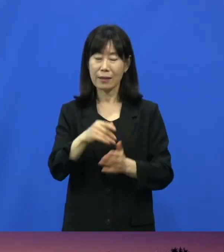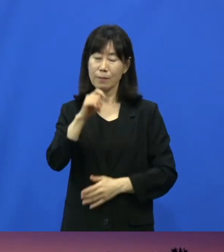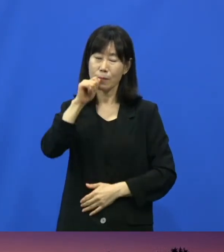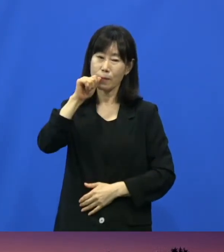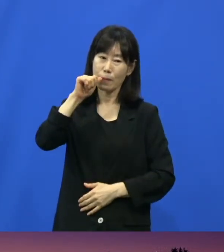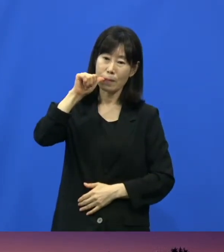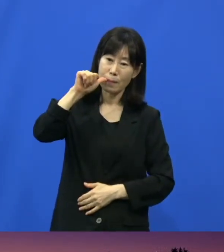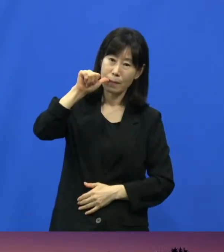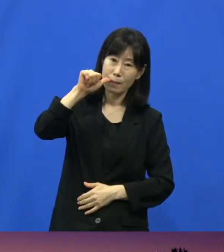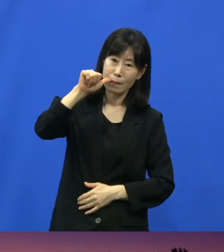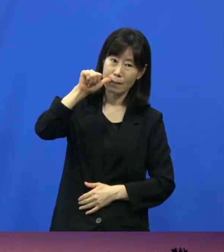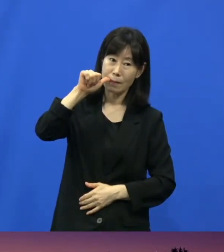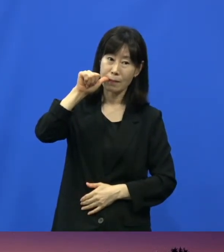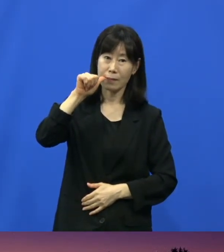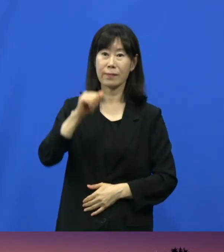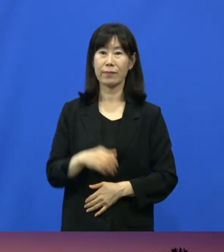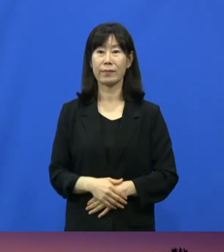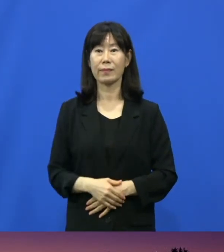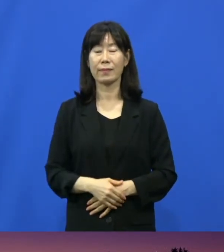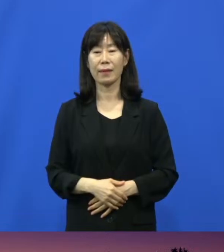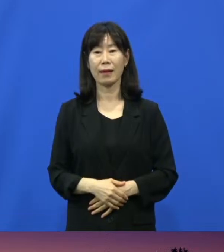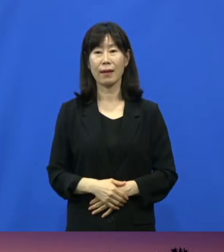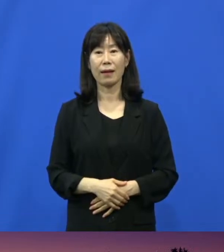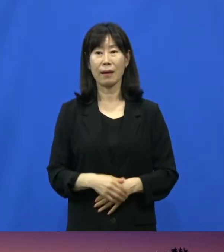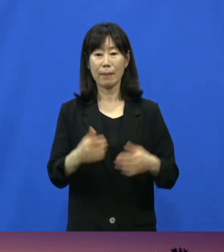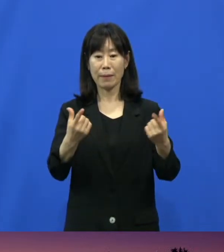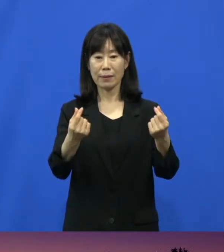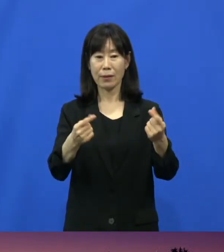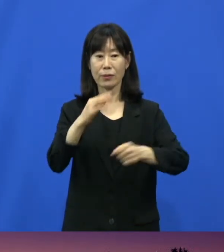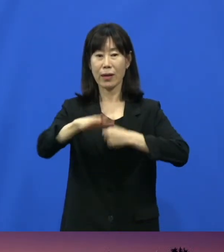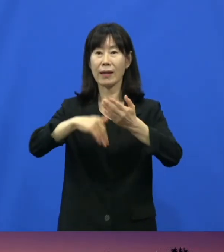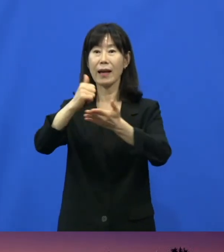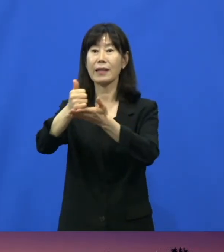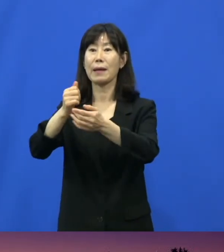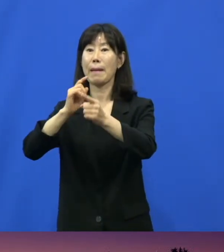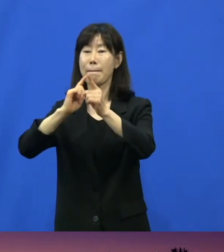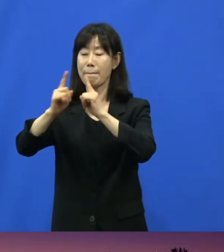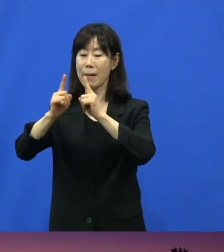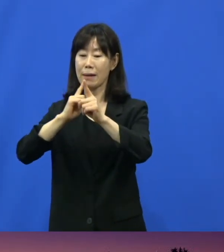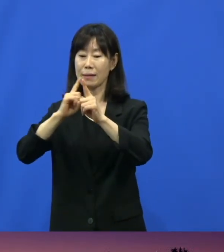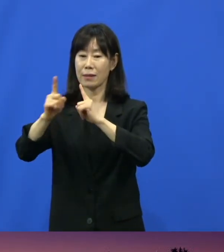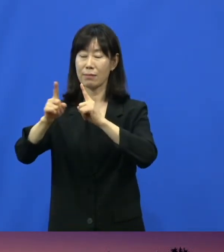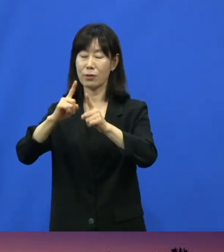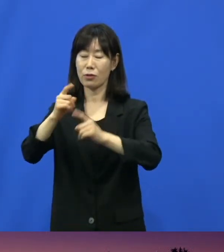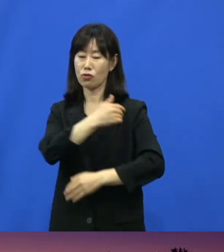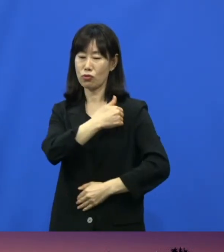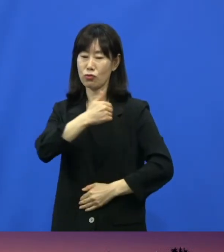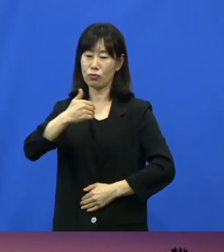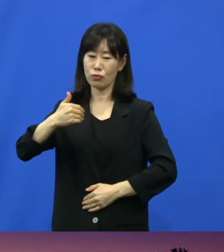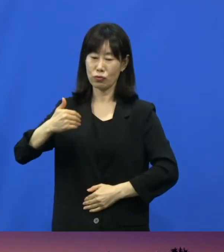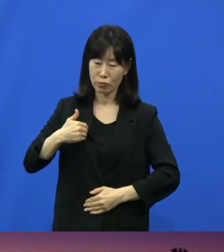그러니까 우리가 이 행위가 있어야 돼요. 하나님의 말씀을 먹되 충분히 먹어야 된다.